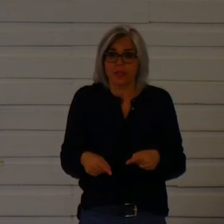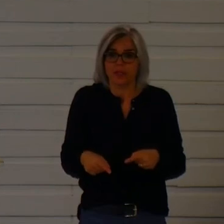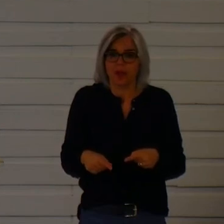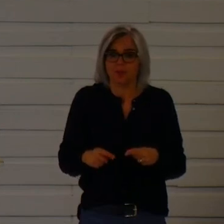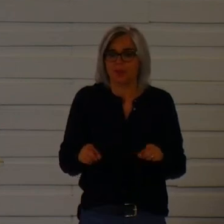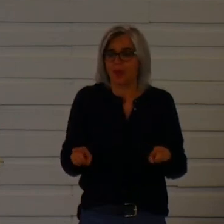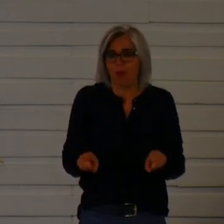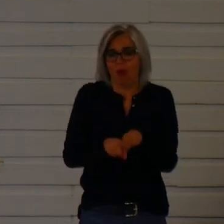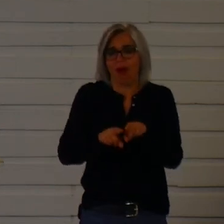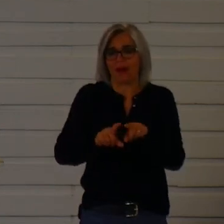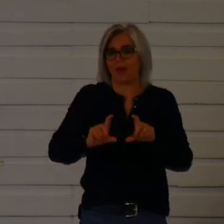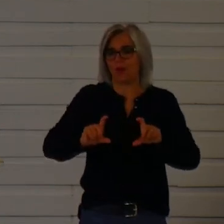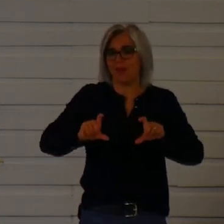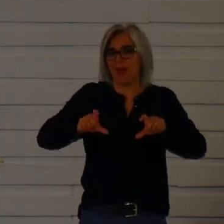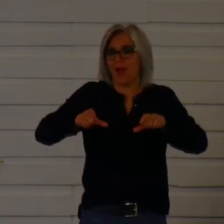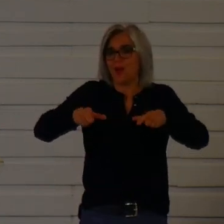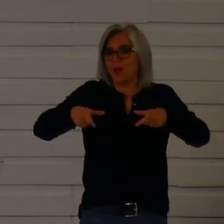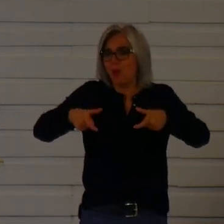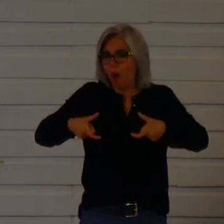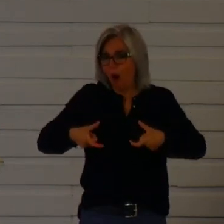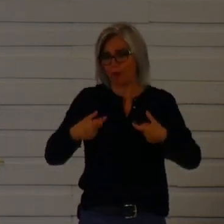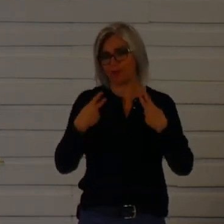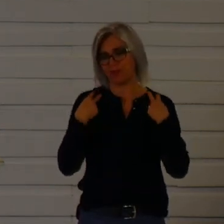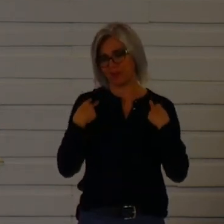genitori. È una ruota.